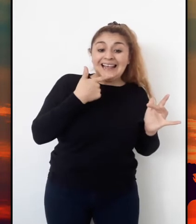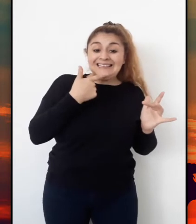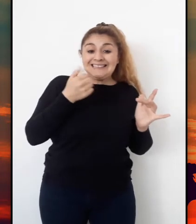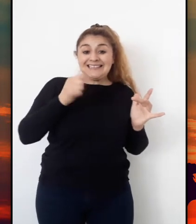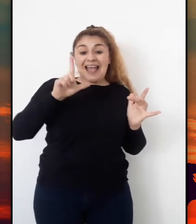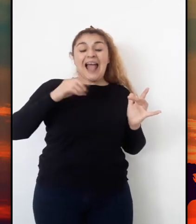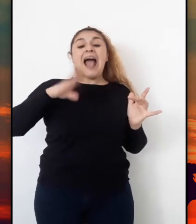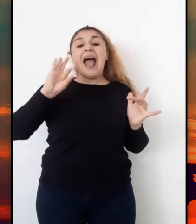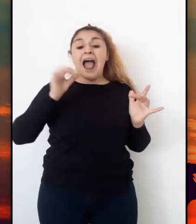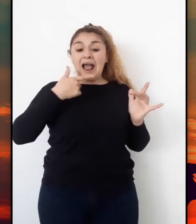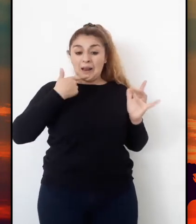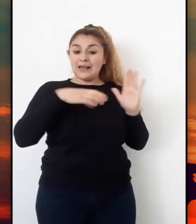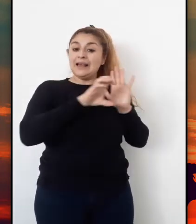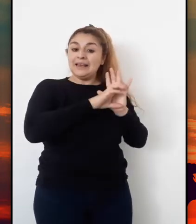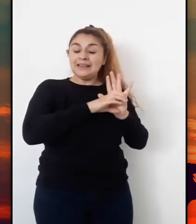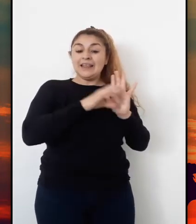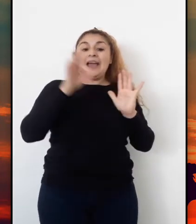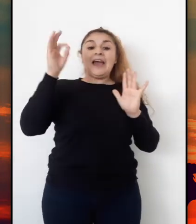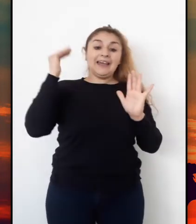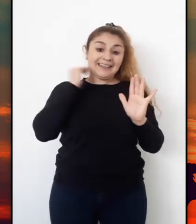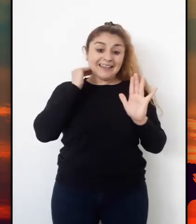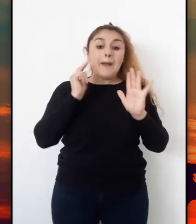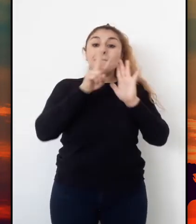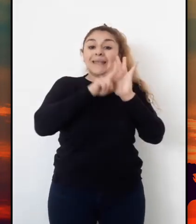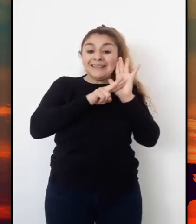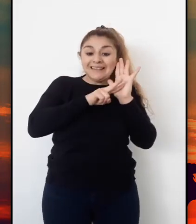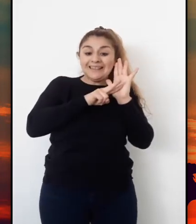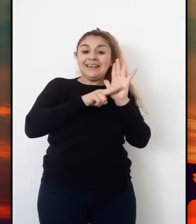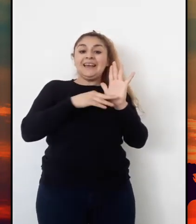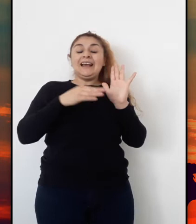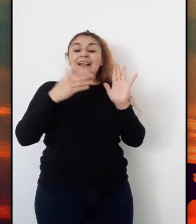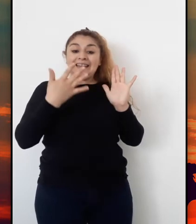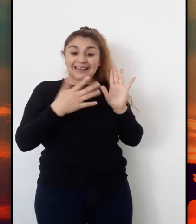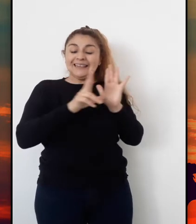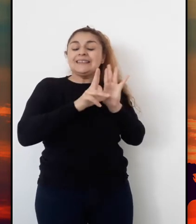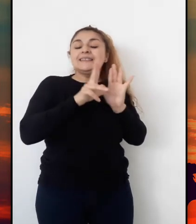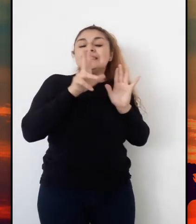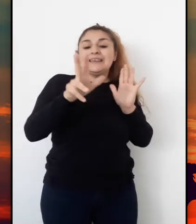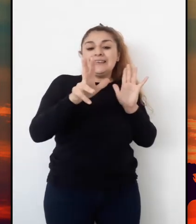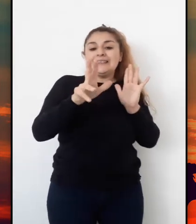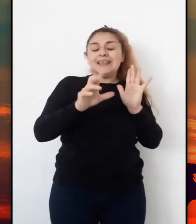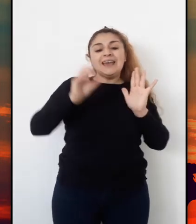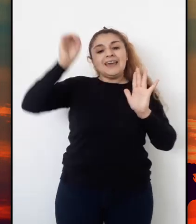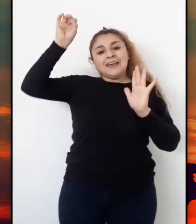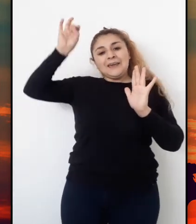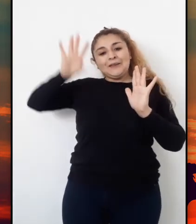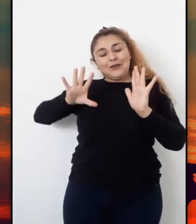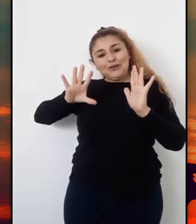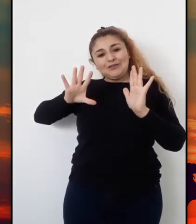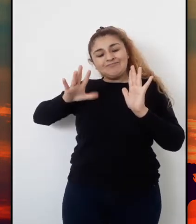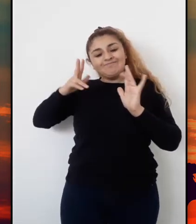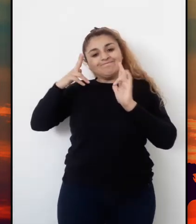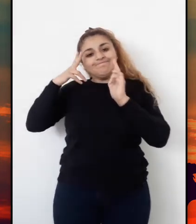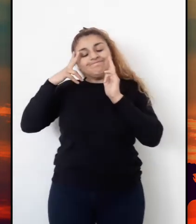suerte. Las cuerdas me cayeron en lugares deleitosos y es hermosa